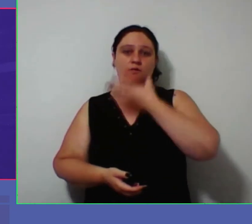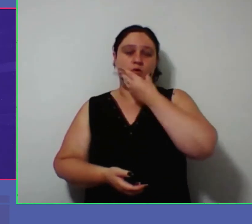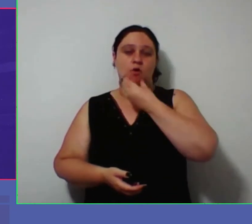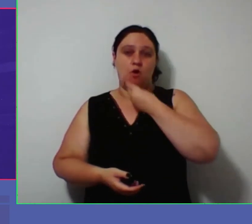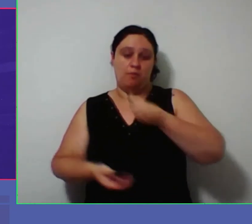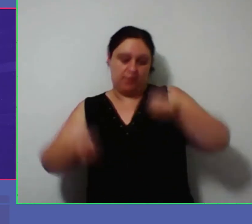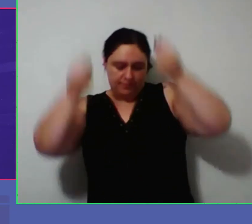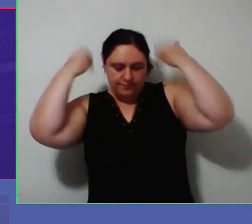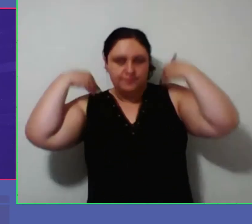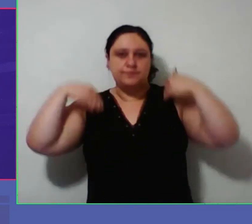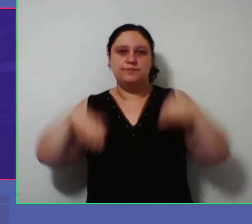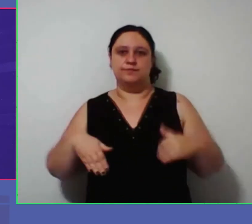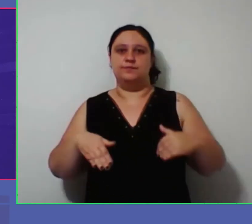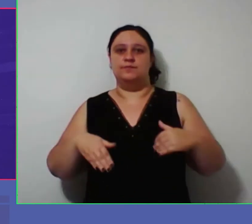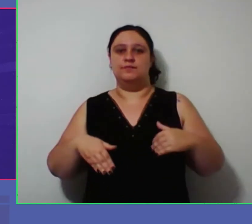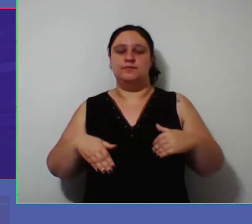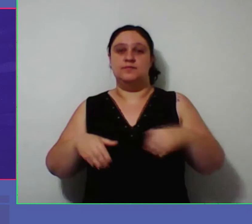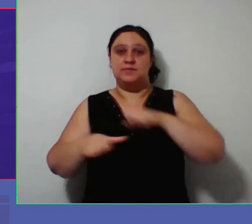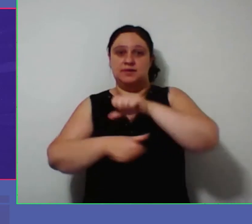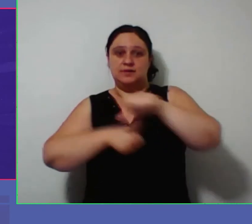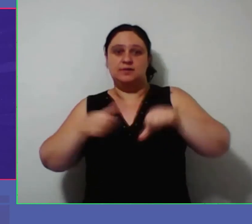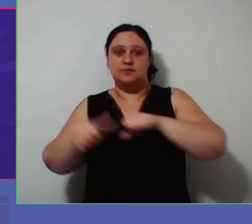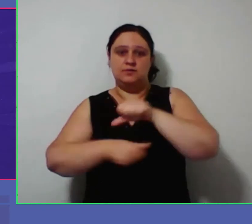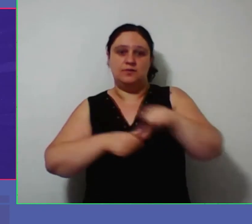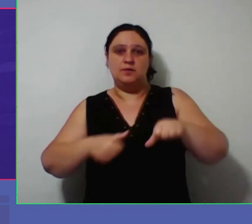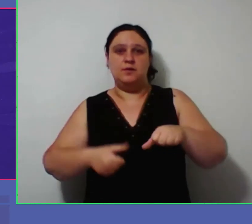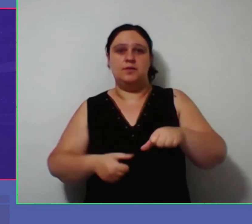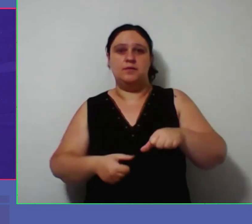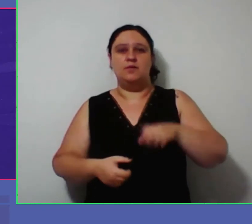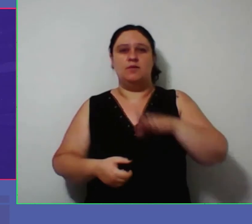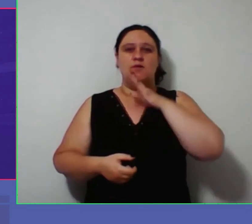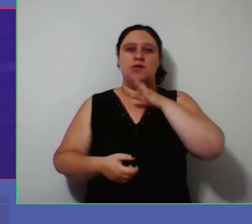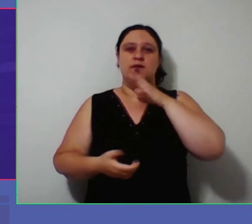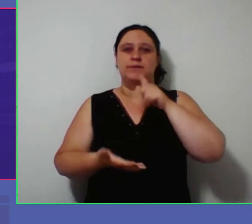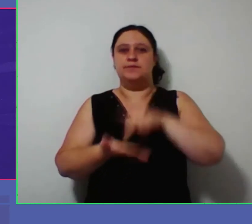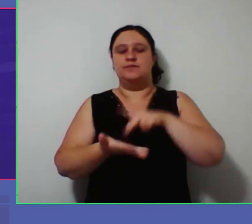o pleno conhecimento, segundo a imagem